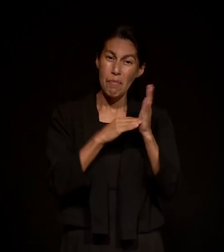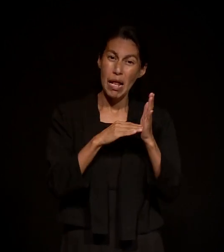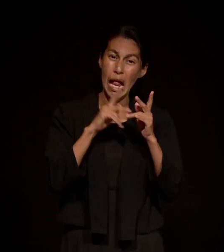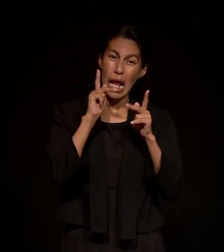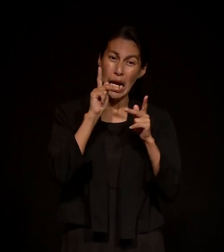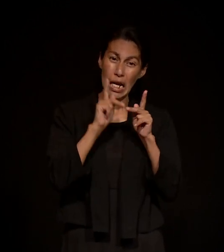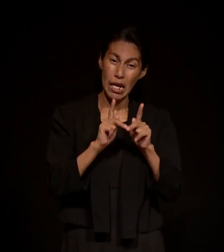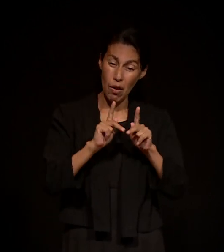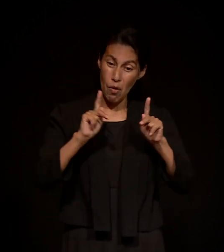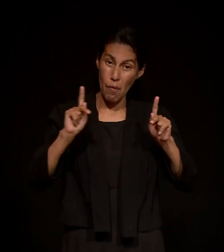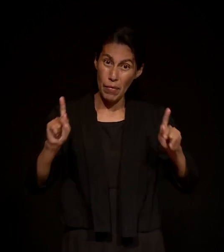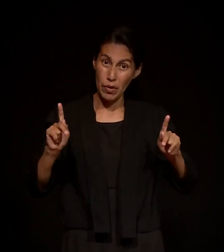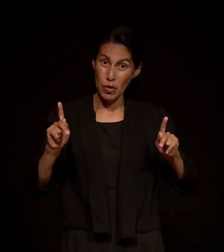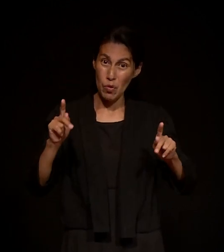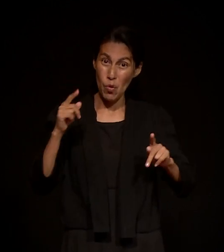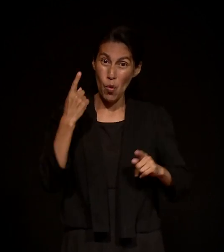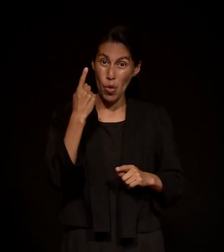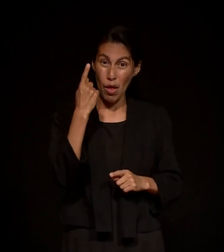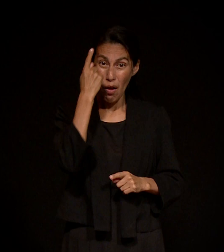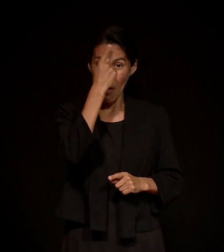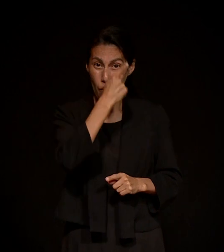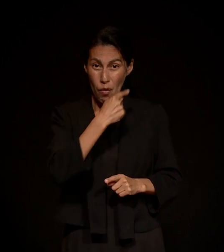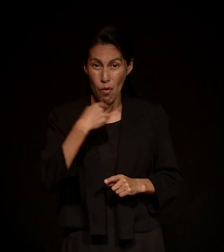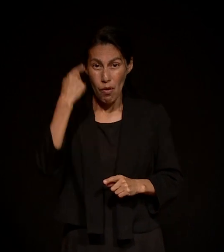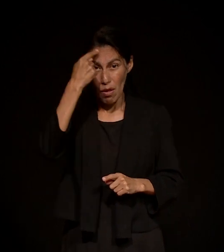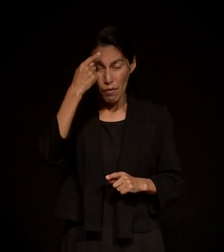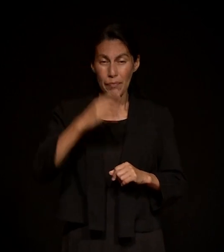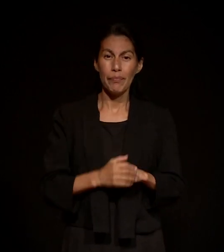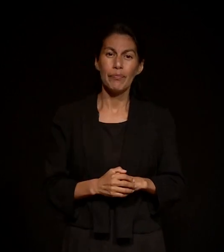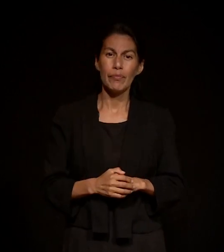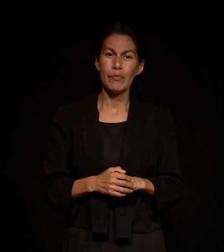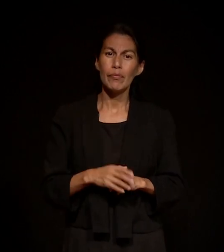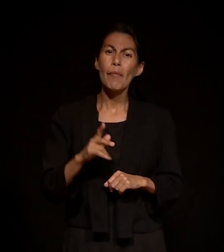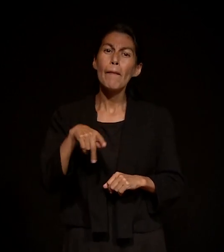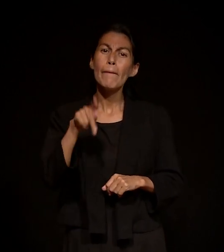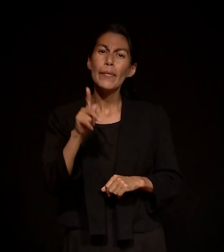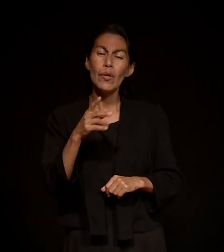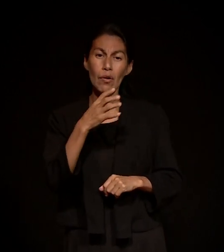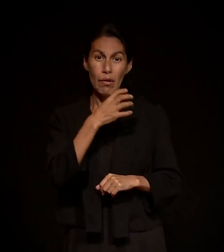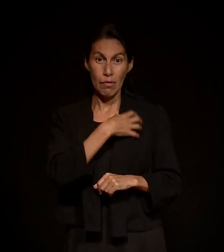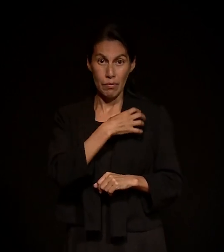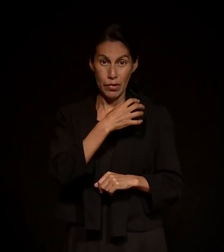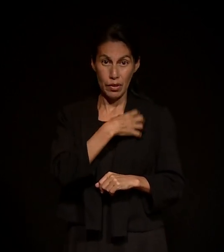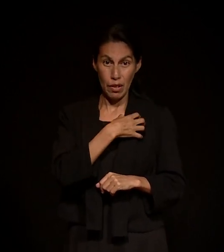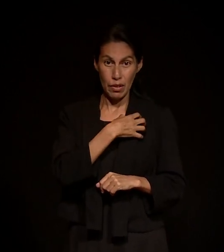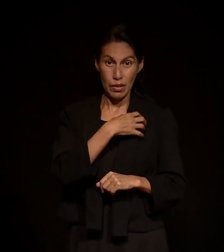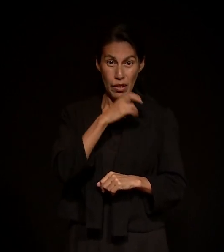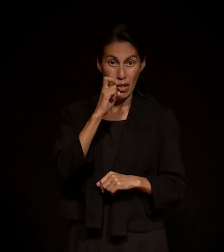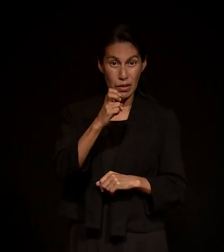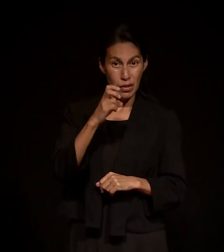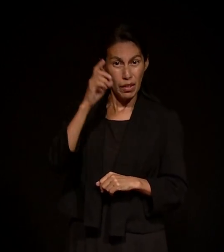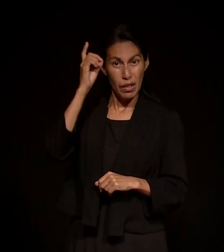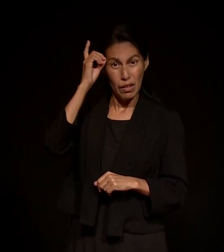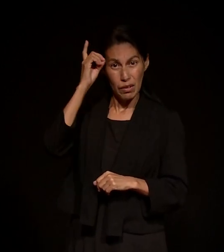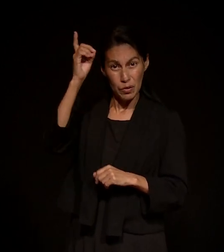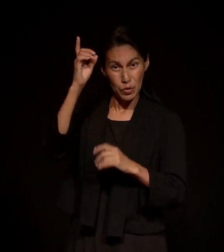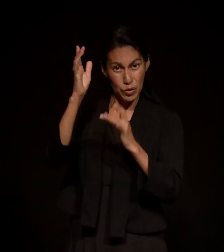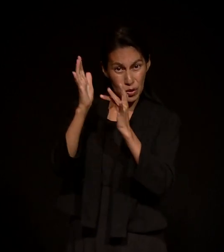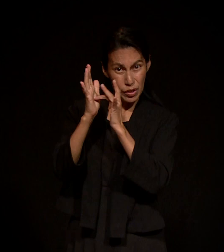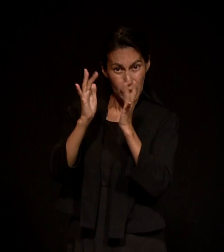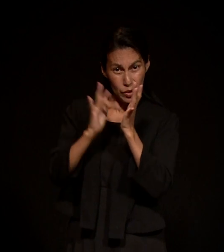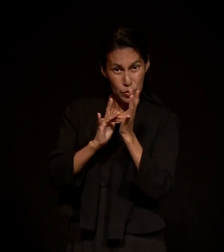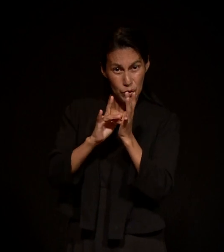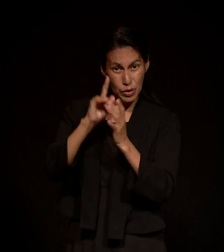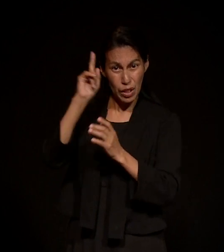por hora? Pero el capitán de esta nave es Jesús. Él controla